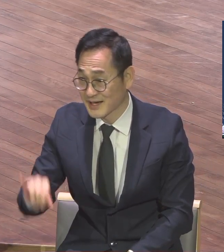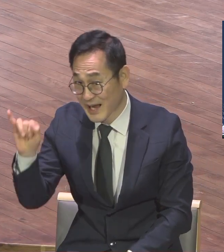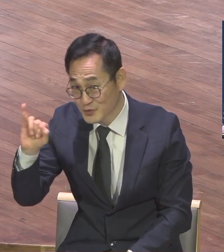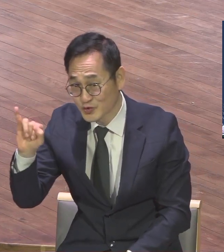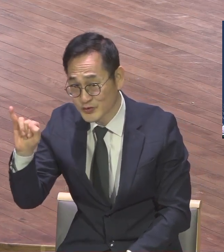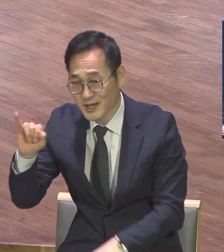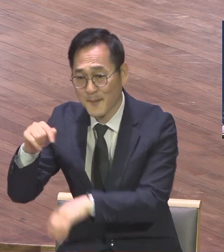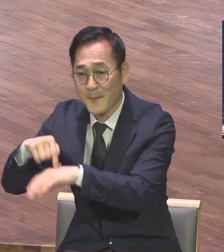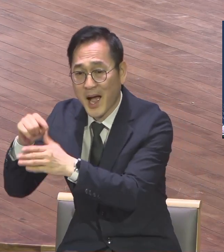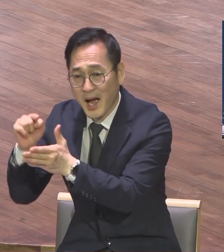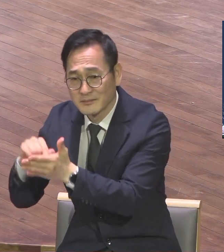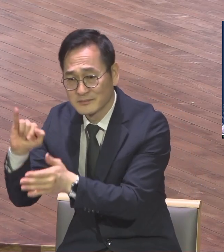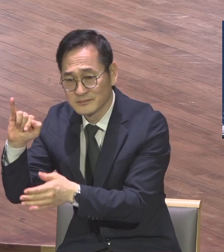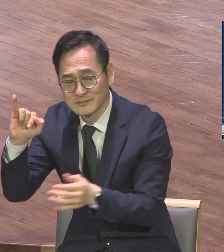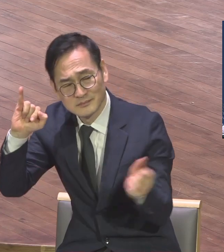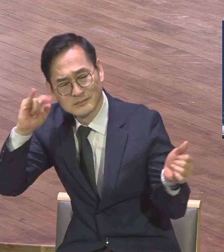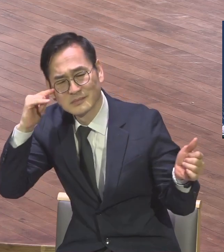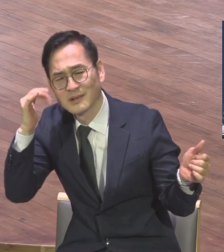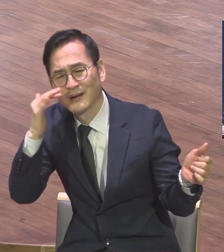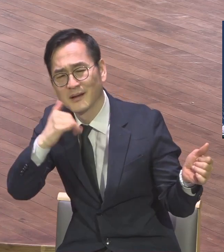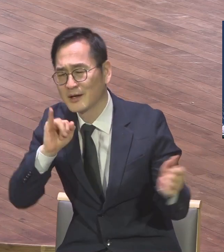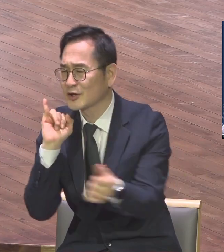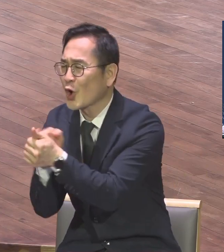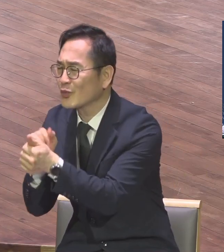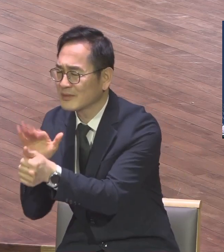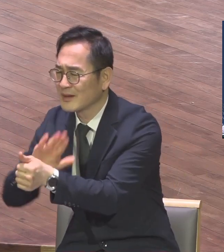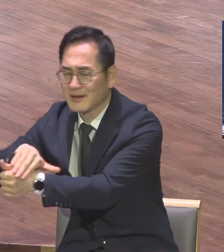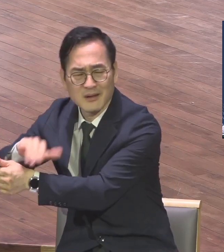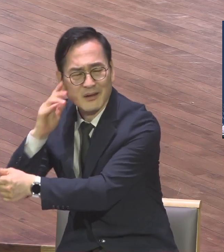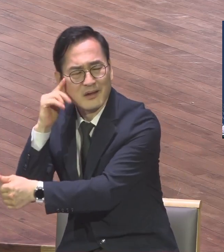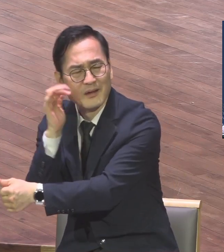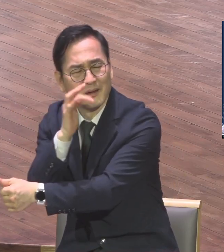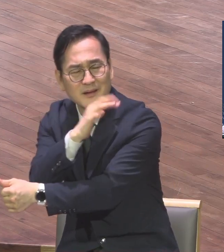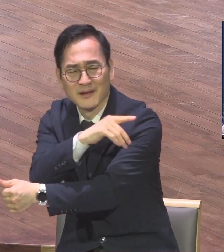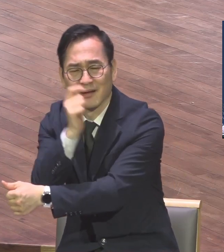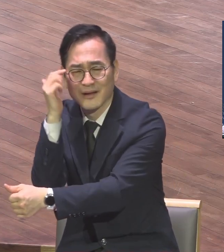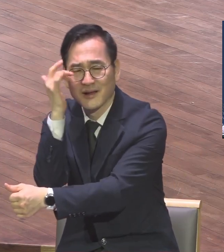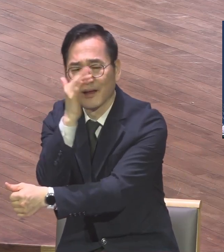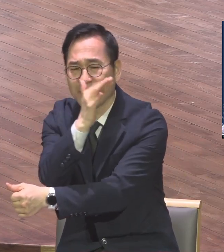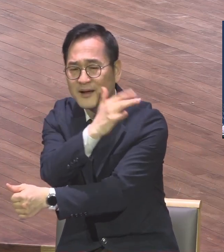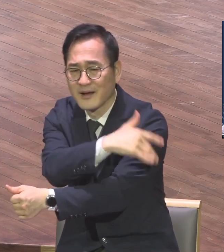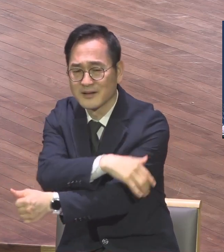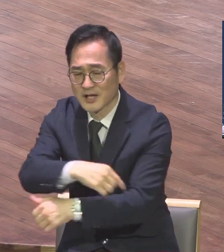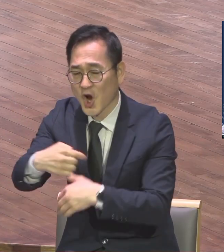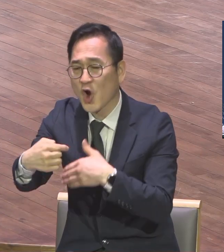갑순이 마음은 갑돌이 뿐이래요.